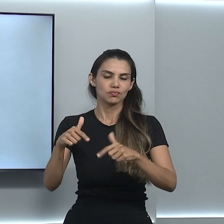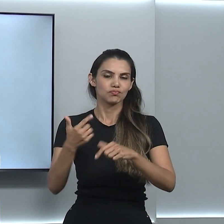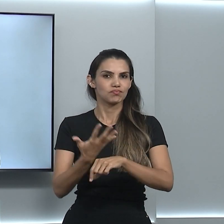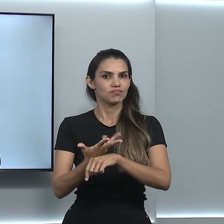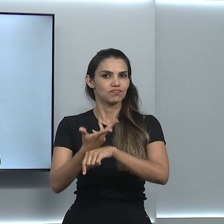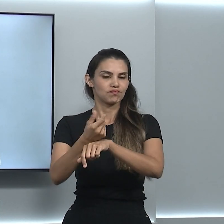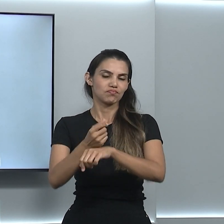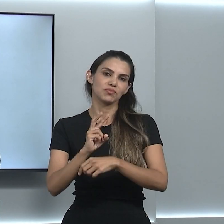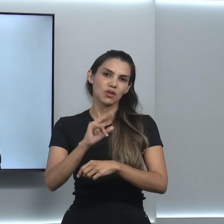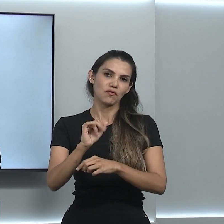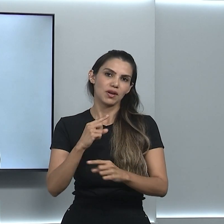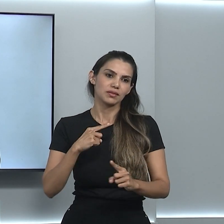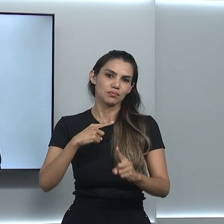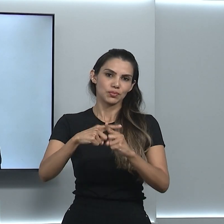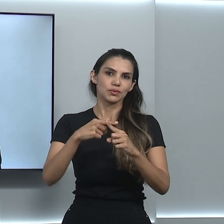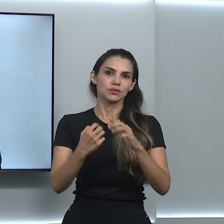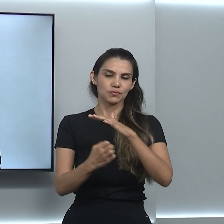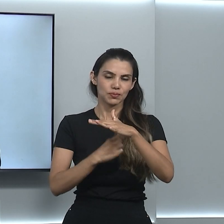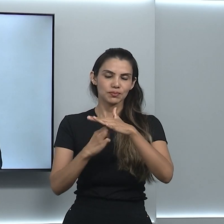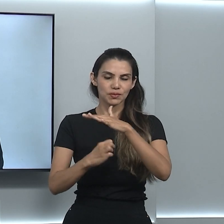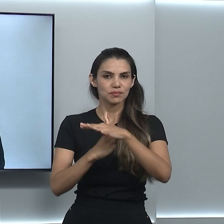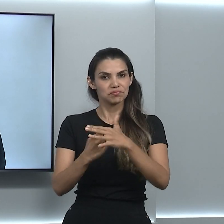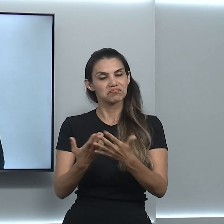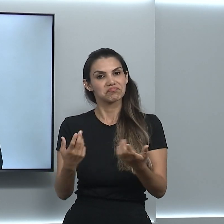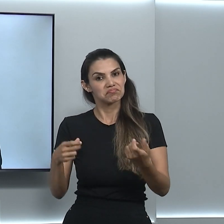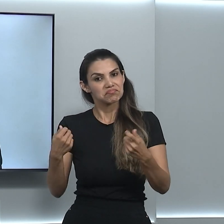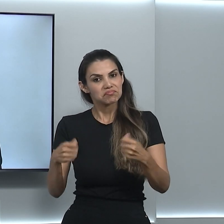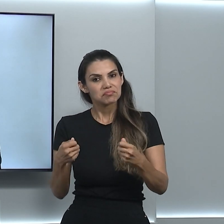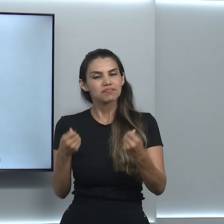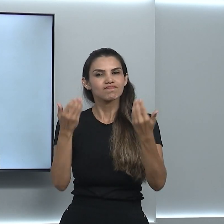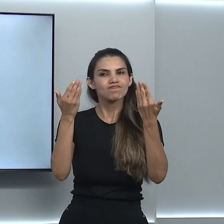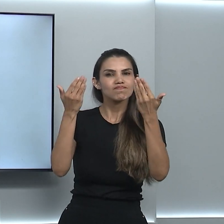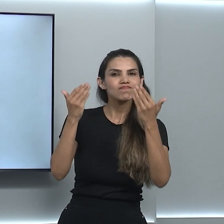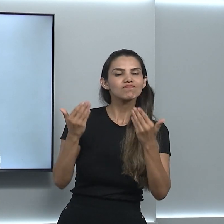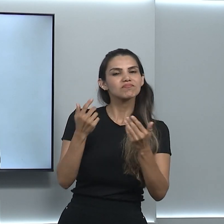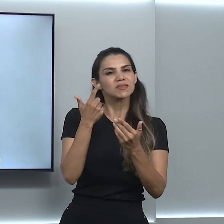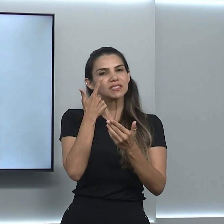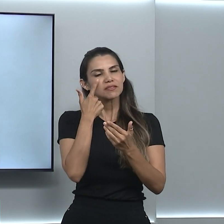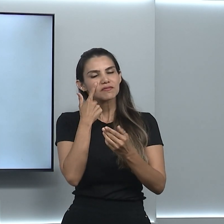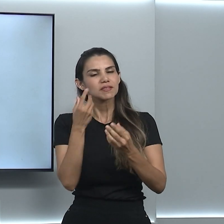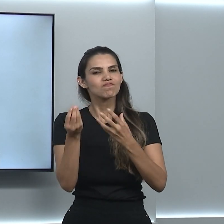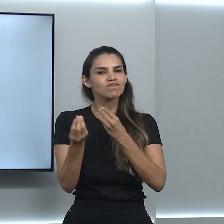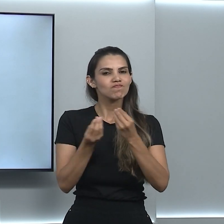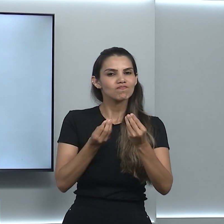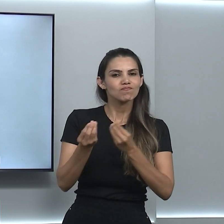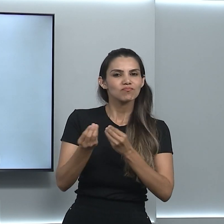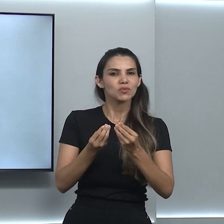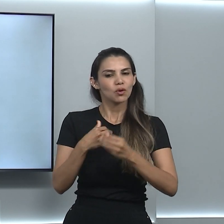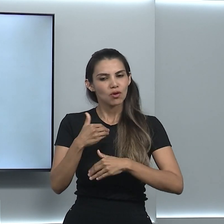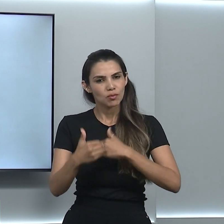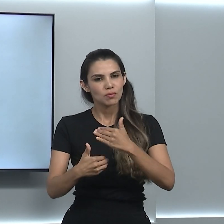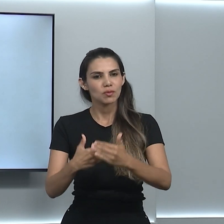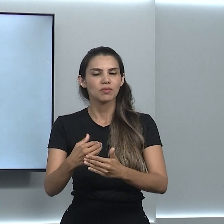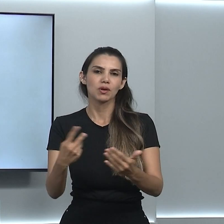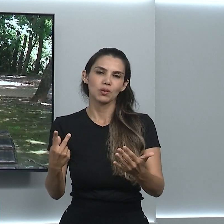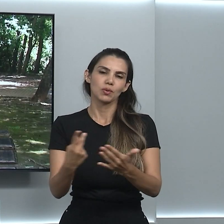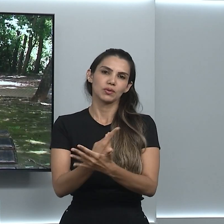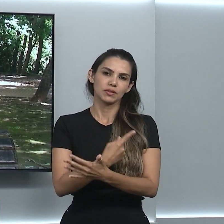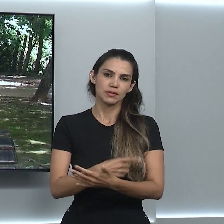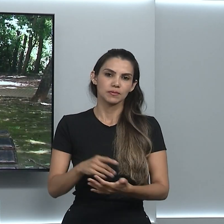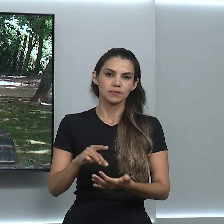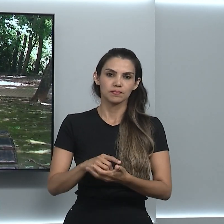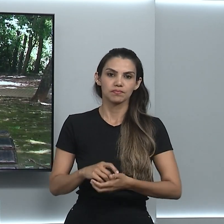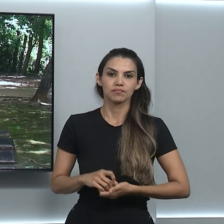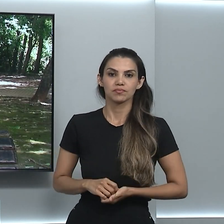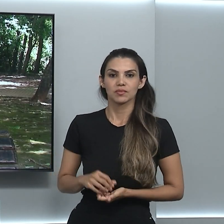para a empresa. Então esse é um elemento que precisa ser monitorado para ver como que ele vai ocorrer na realidade.